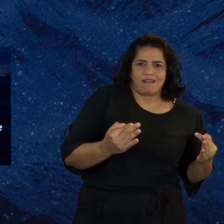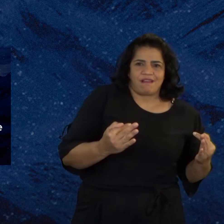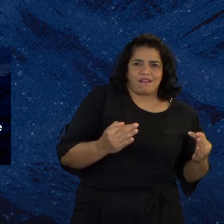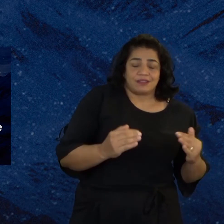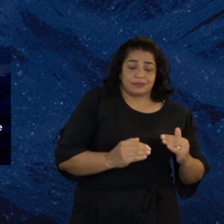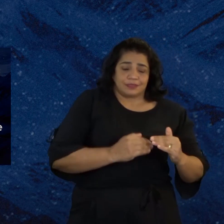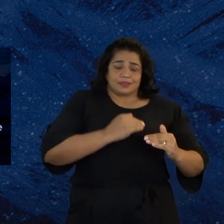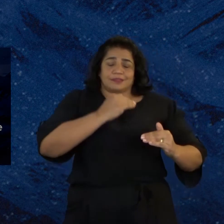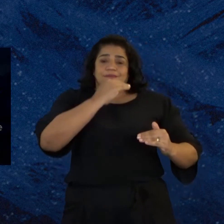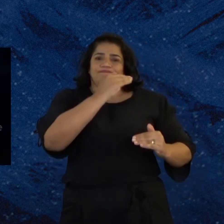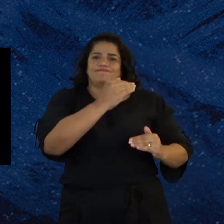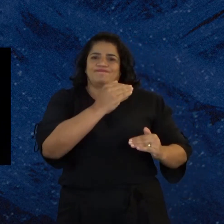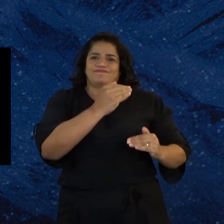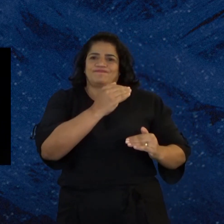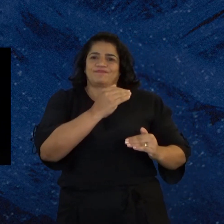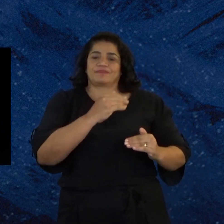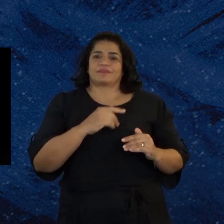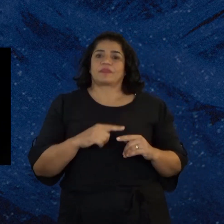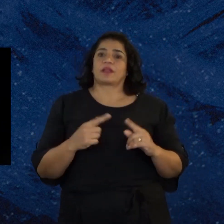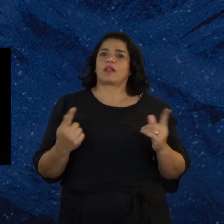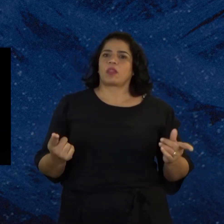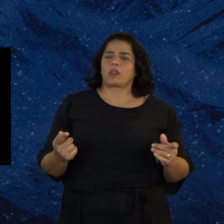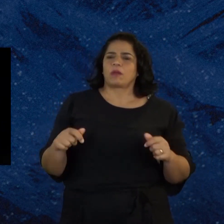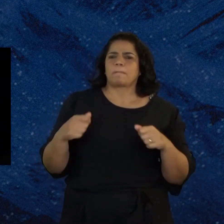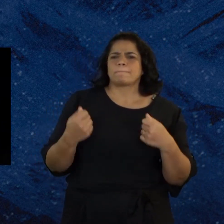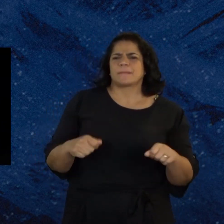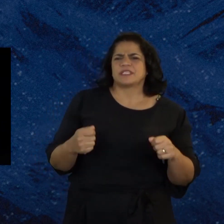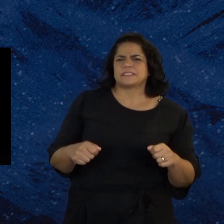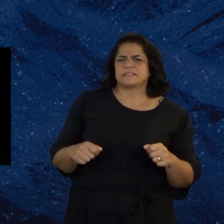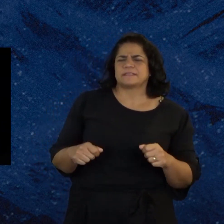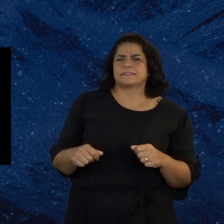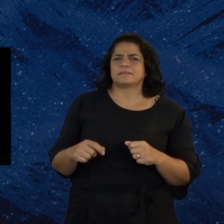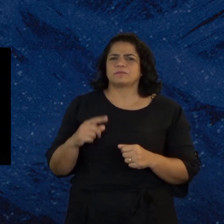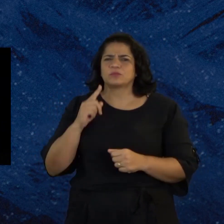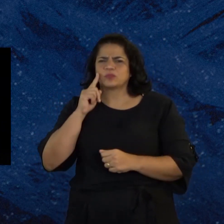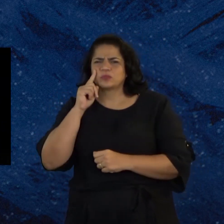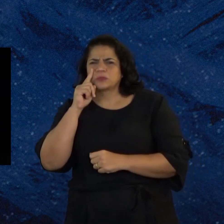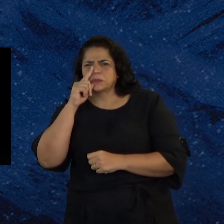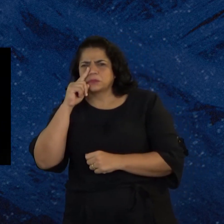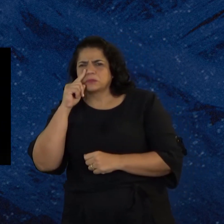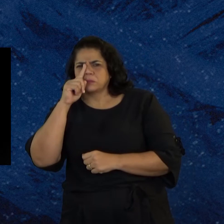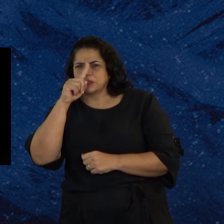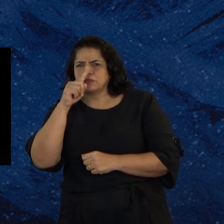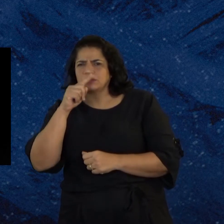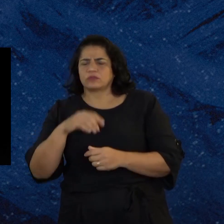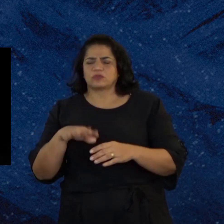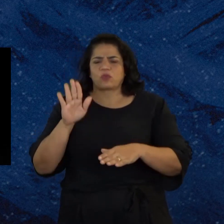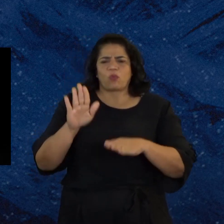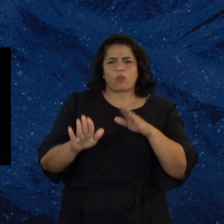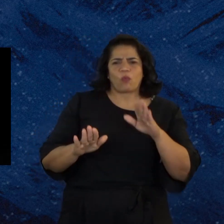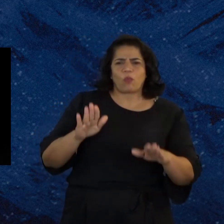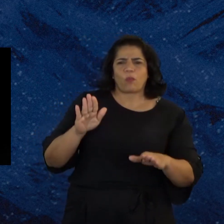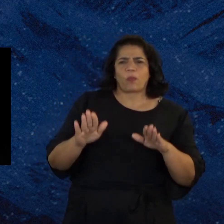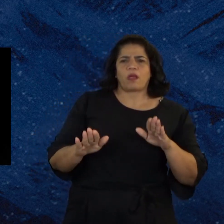Nós temos que tomar cuidado, jovens. Estamos falando aqui uma palavra para jovens.